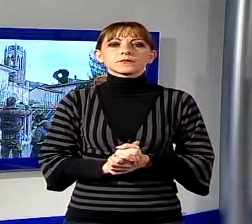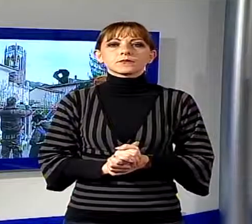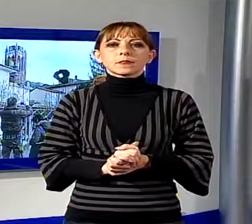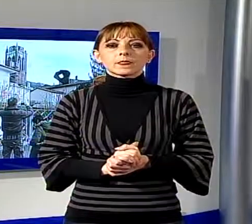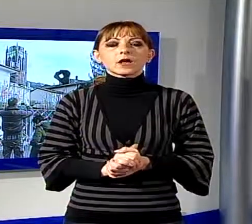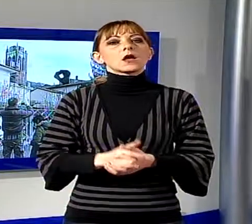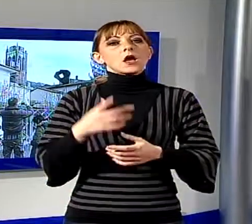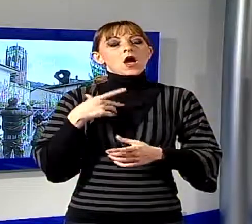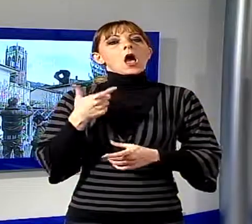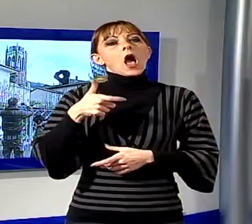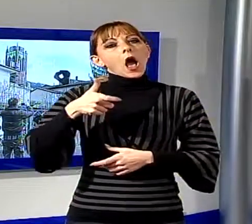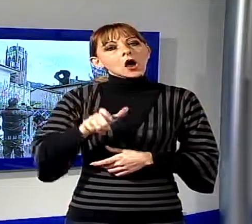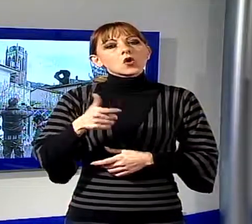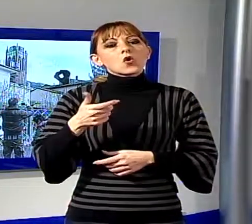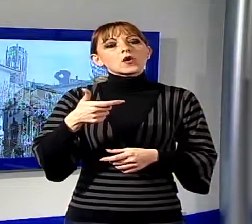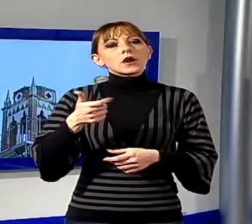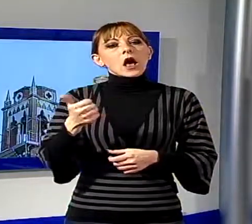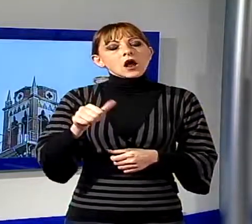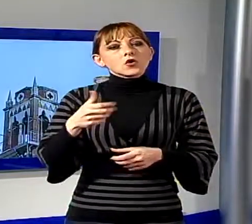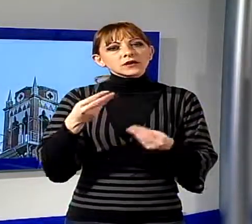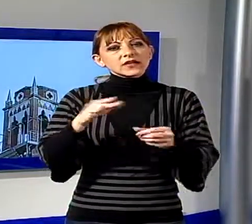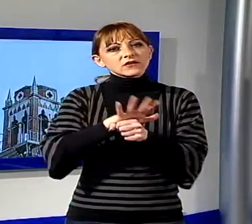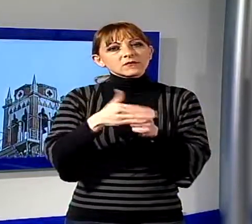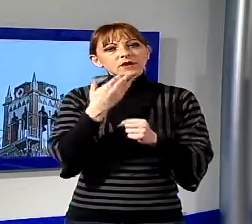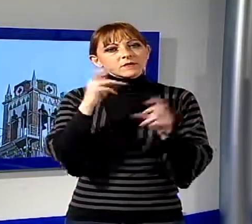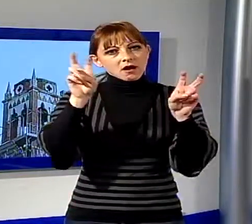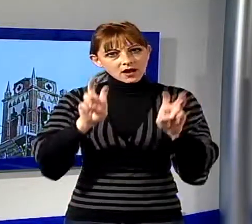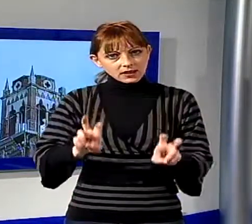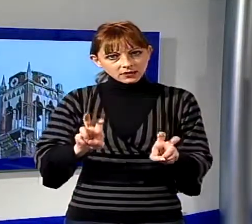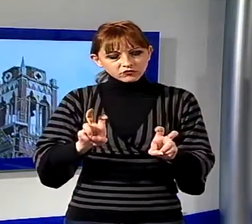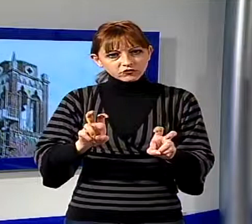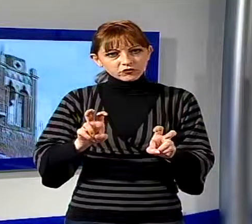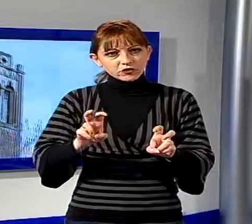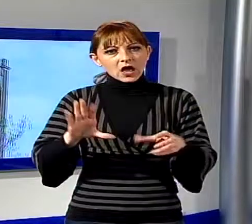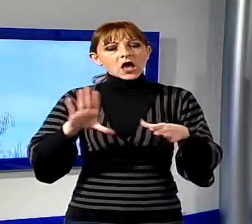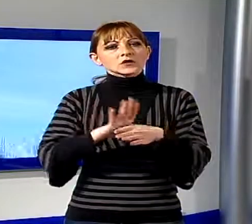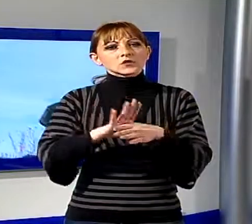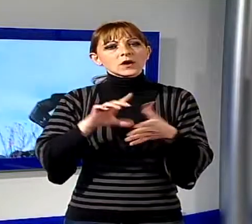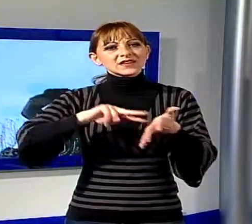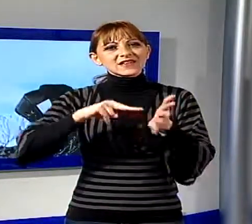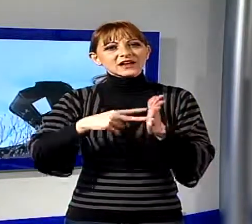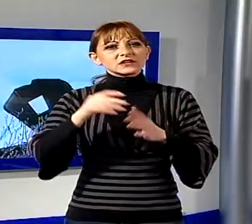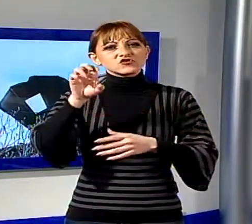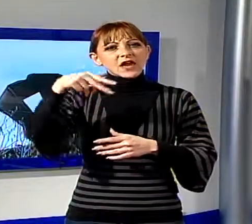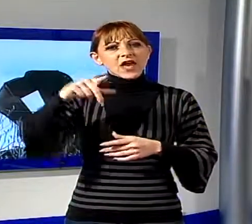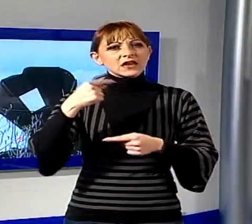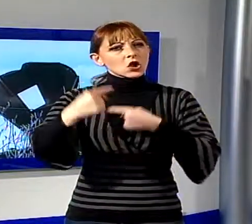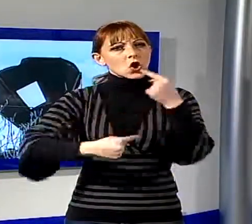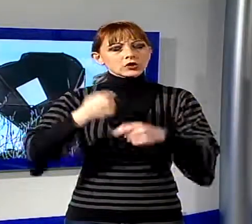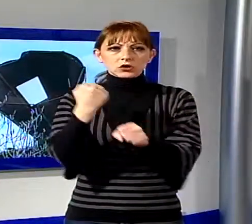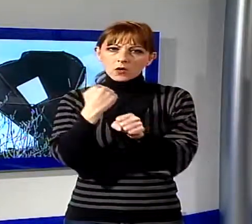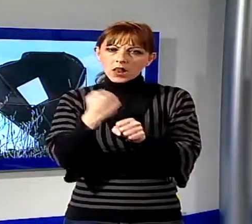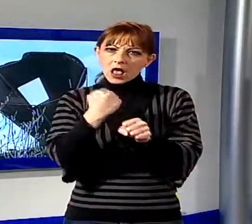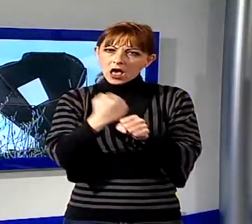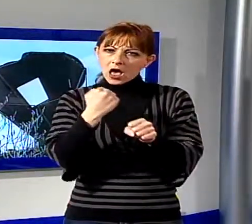il lavoro dei tecnici Enel, la situazione è in miglioramento, ma in provincia rimangono quasi 4.000 le utenze senza corrente